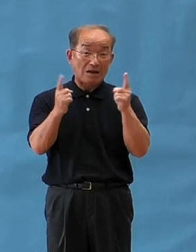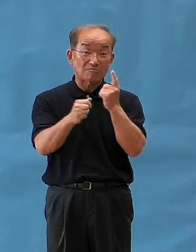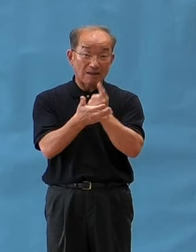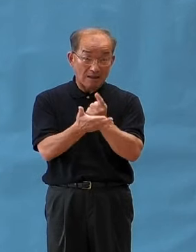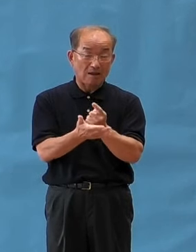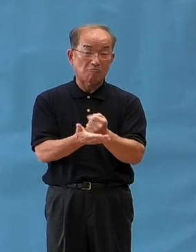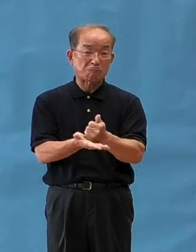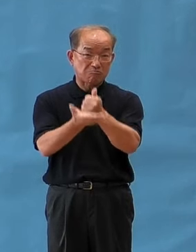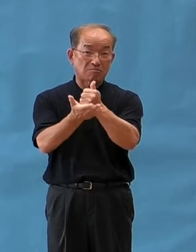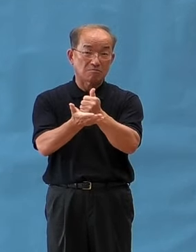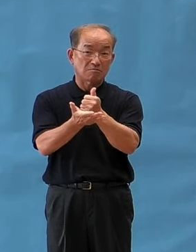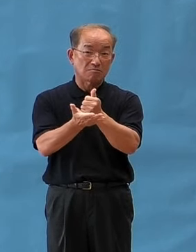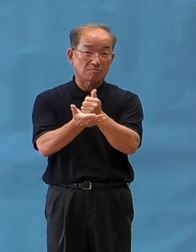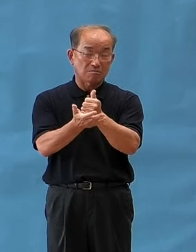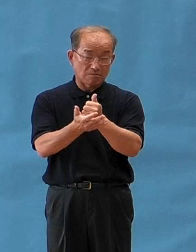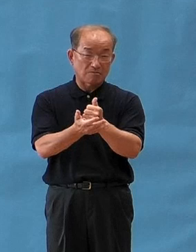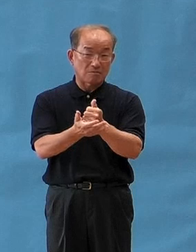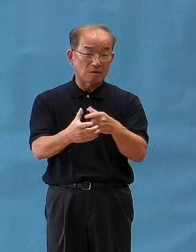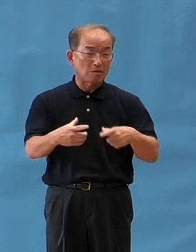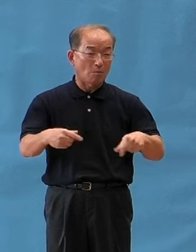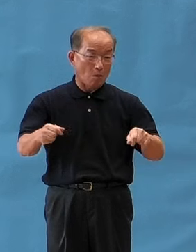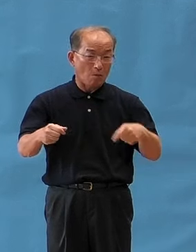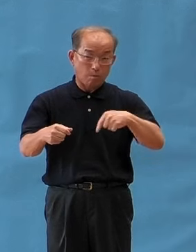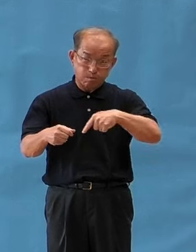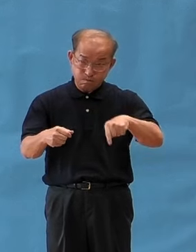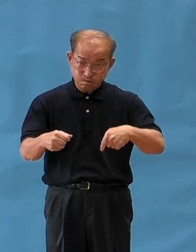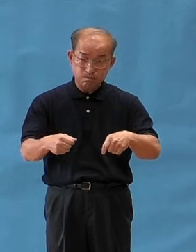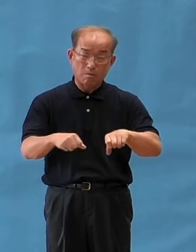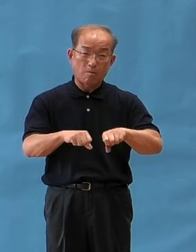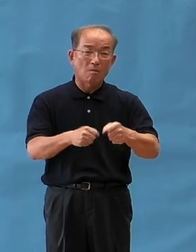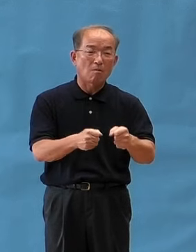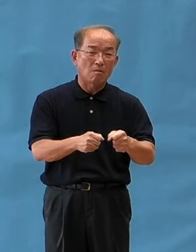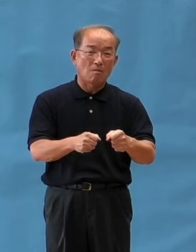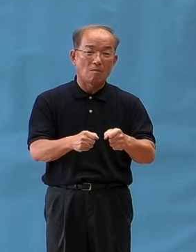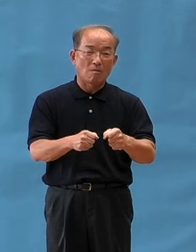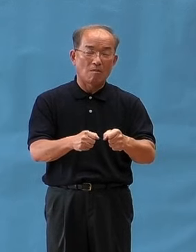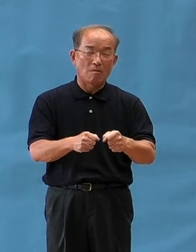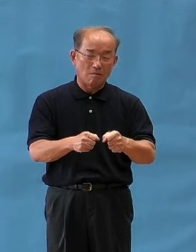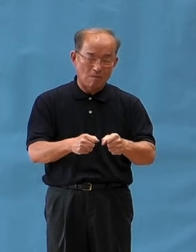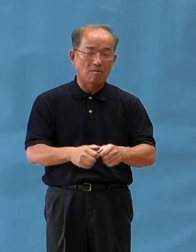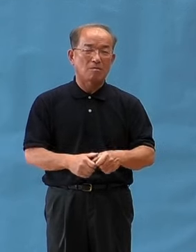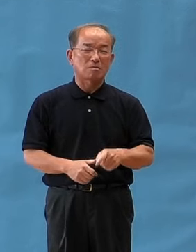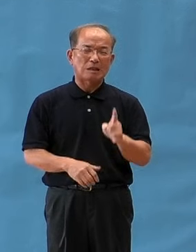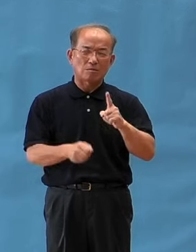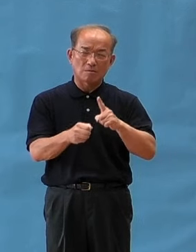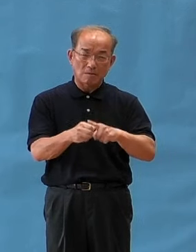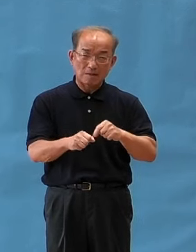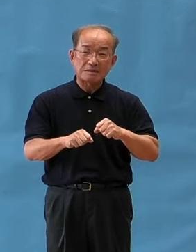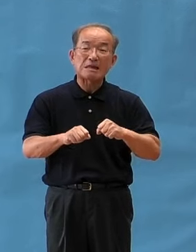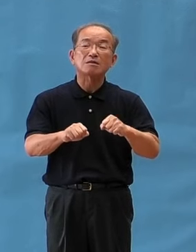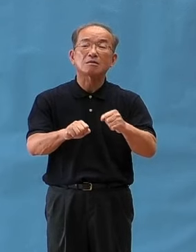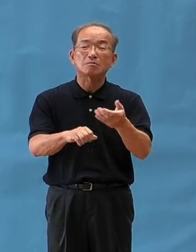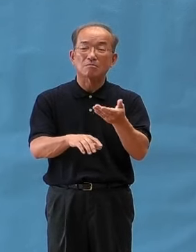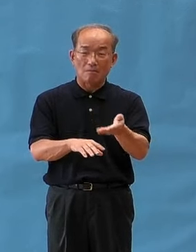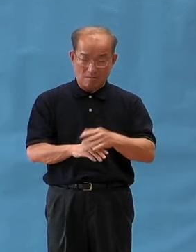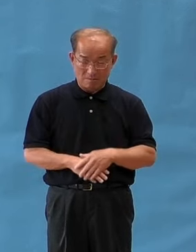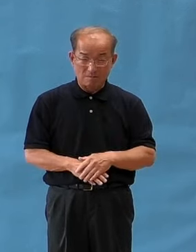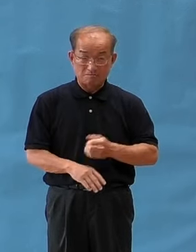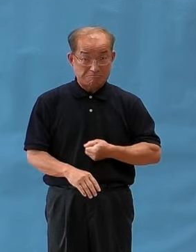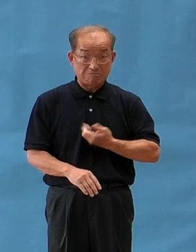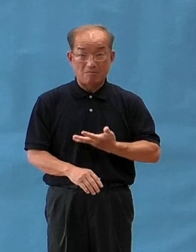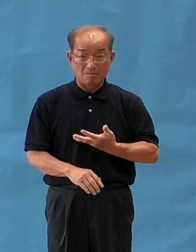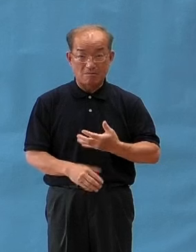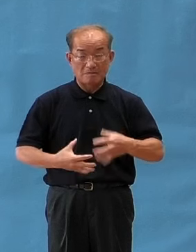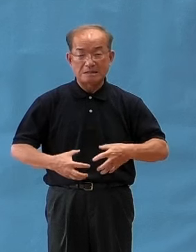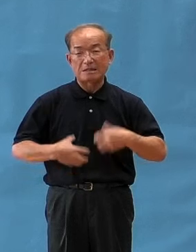何のためにやってるんだ。 ていうぐらい怒り